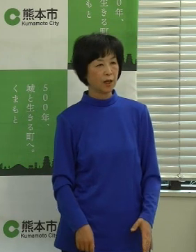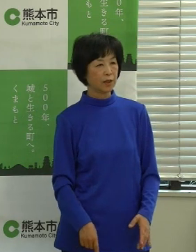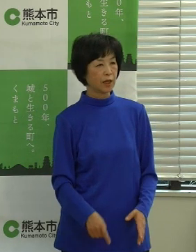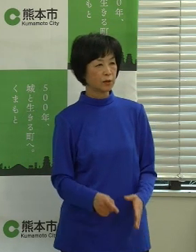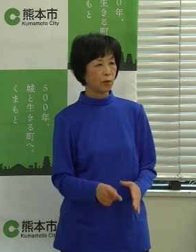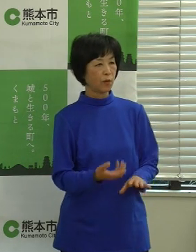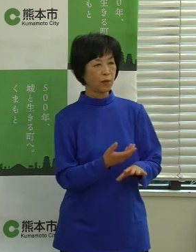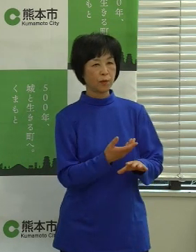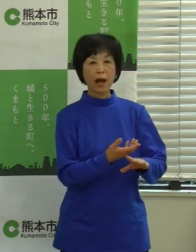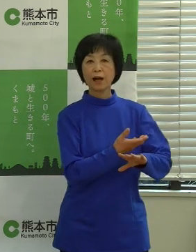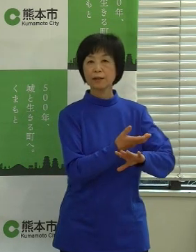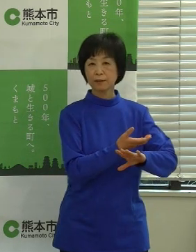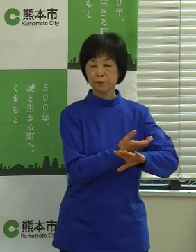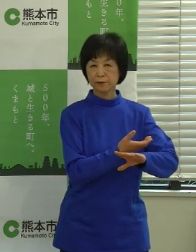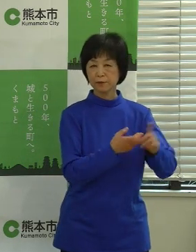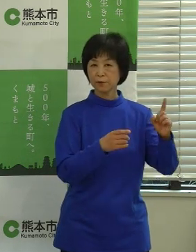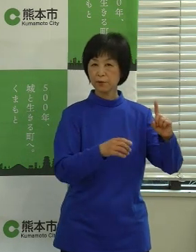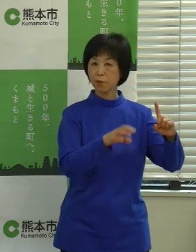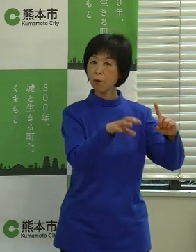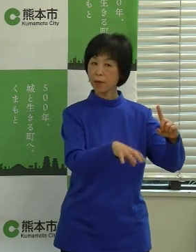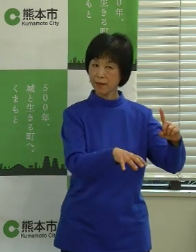園でしたかね、